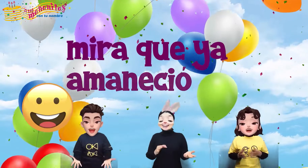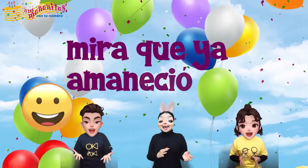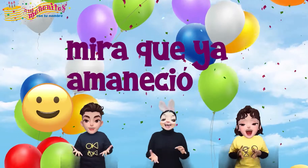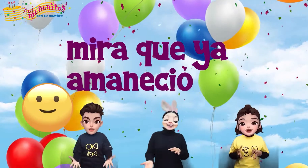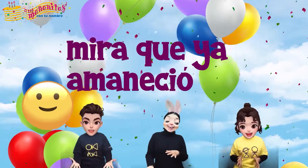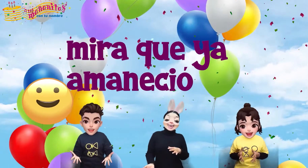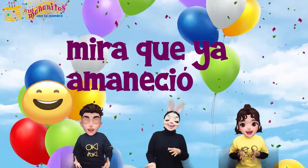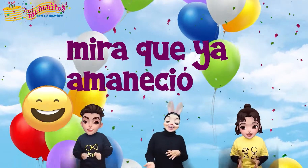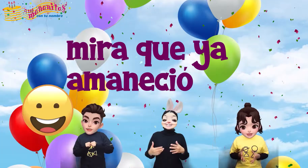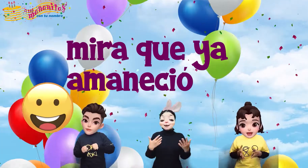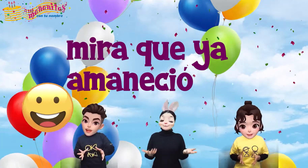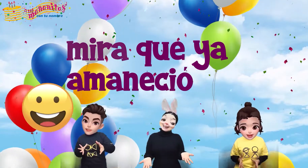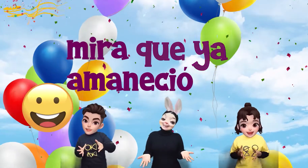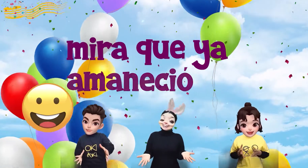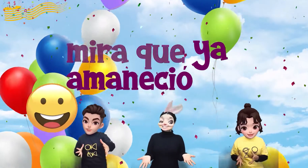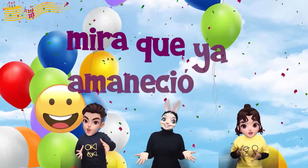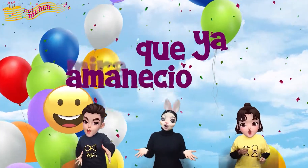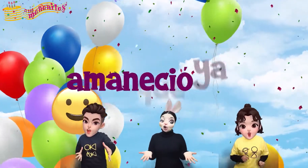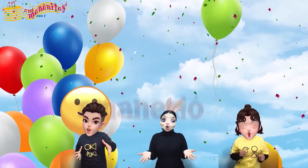mí